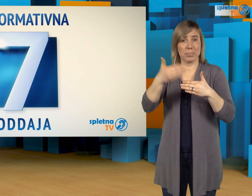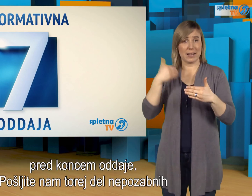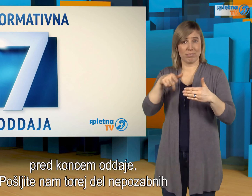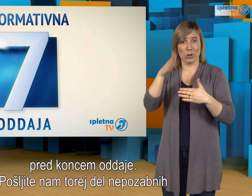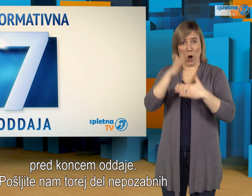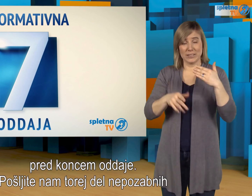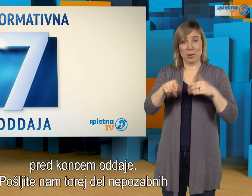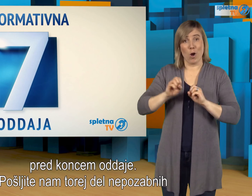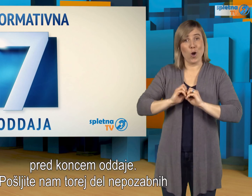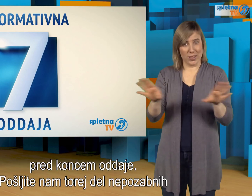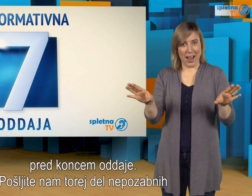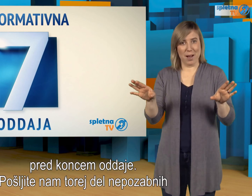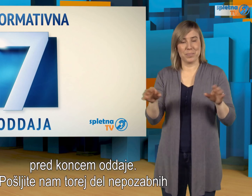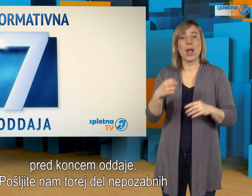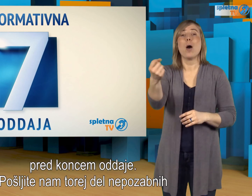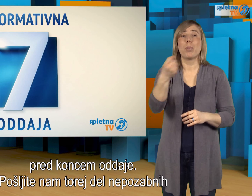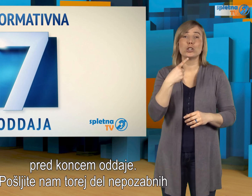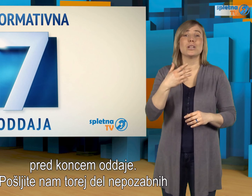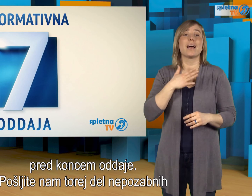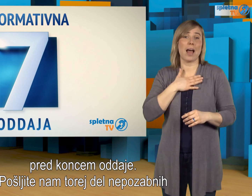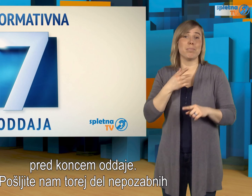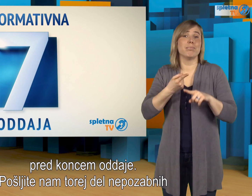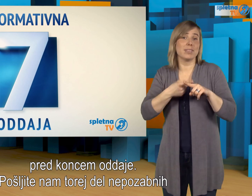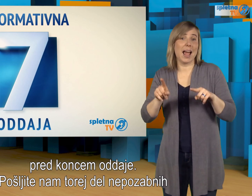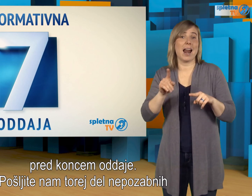vsak petek pred koncem oddaje. Pošljite nam torej del